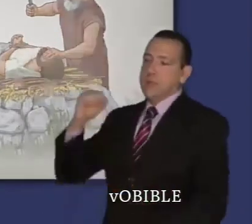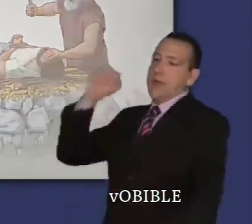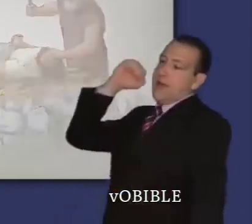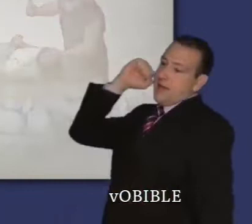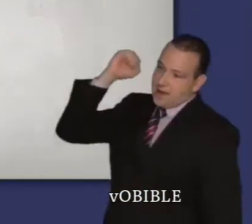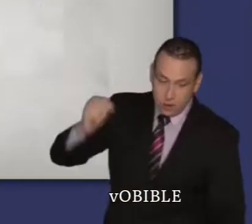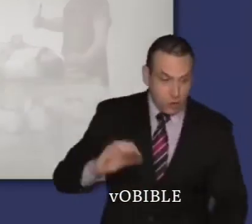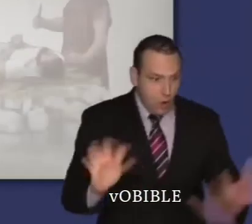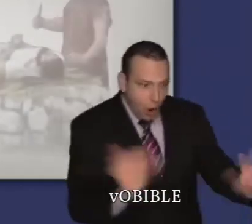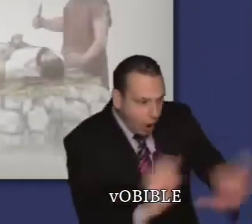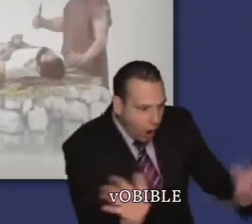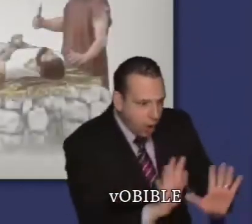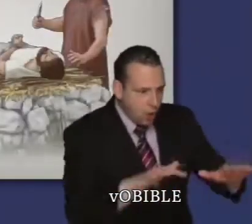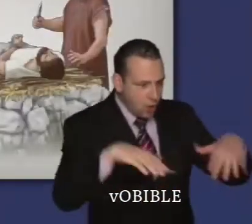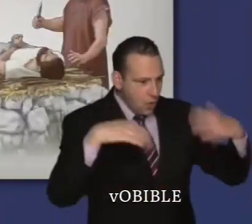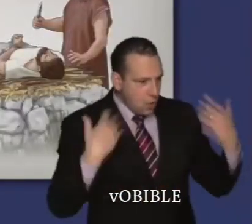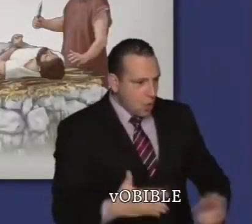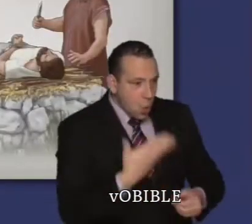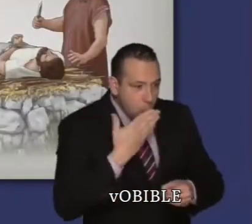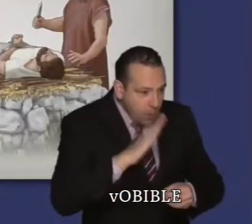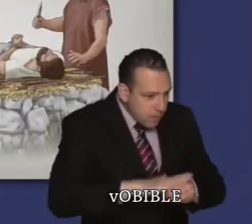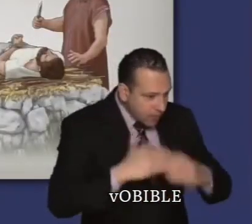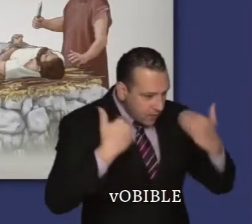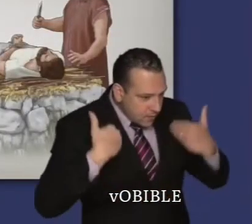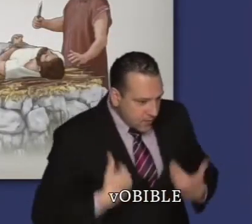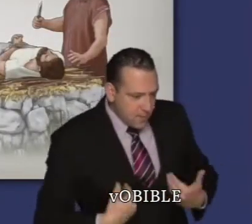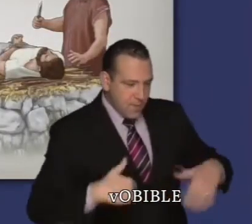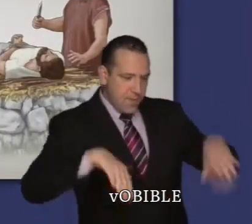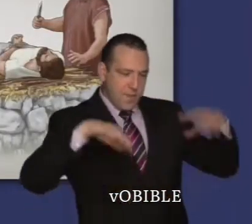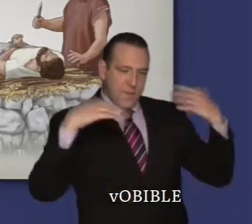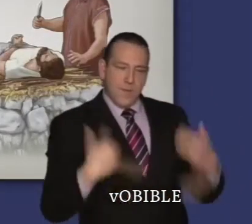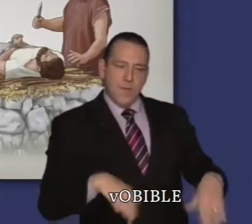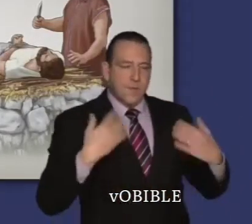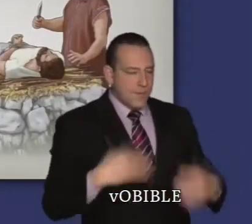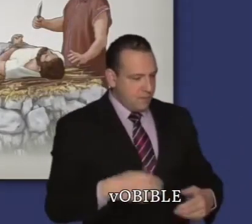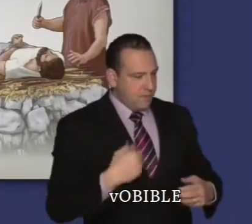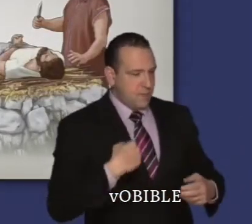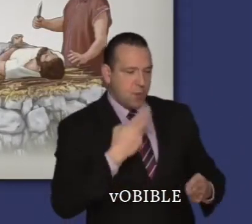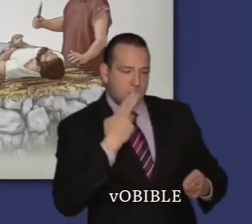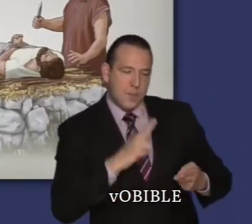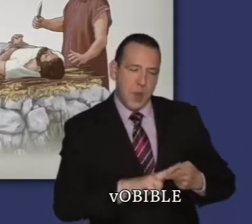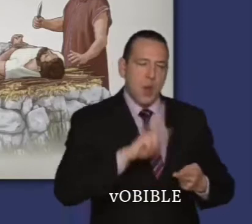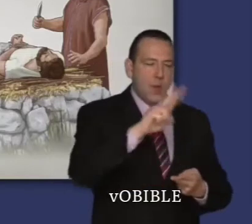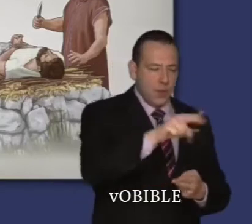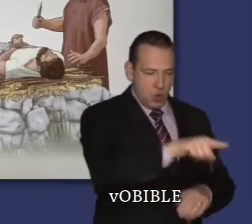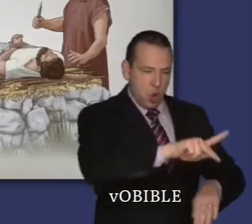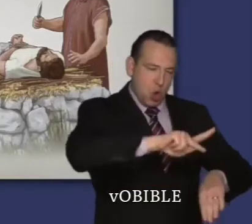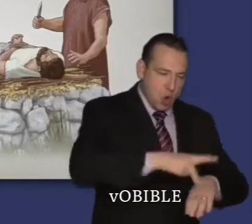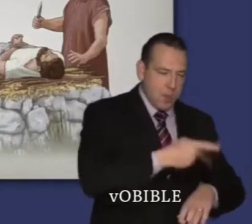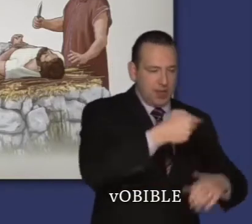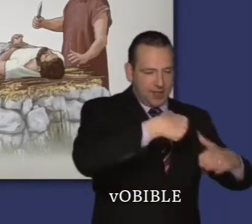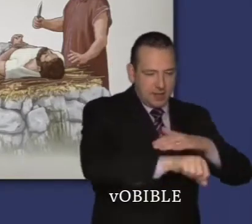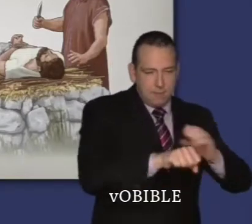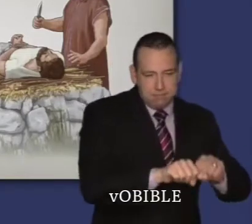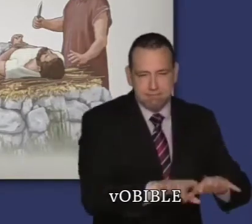faire, Jéhovah l'arrête et il répète les promesses qu'il lui a déjà faites au sujet de sa descendance à venir.